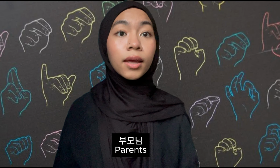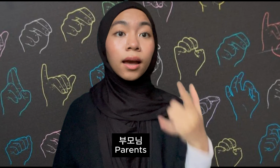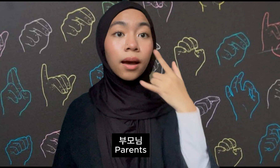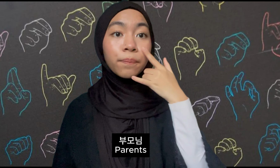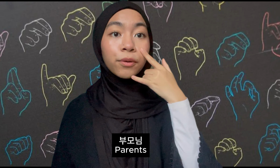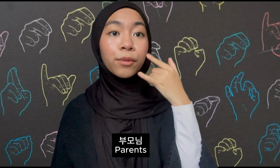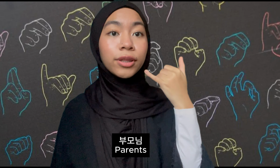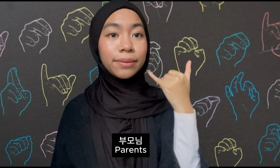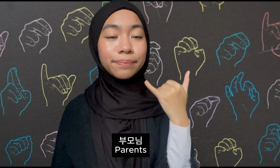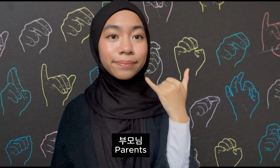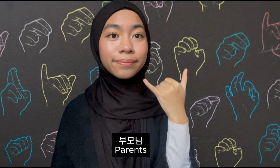부모님.